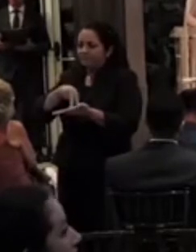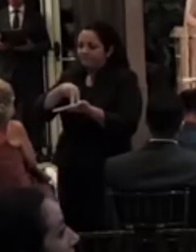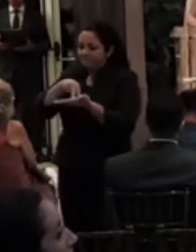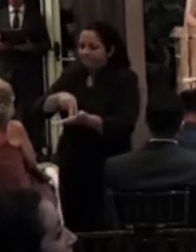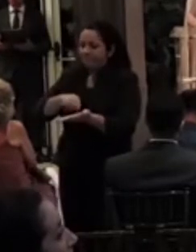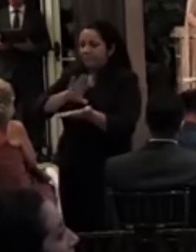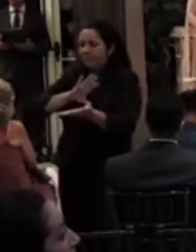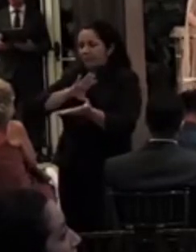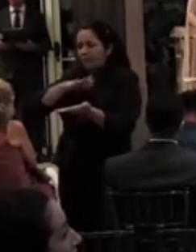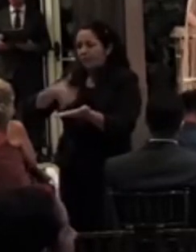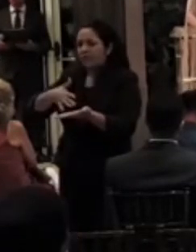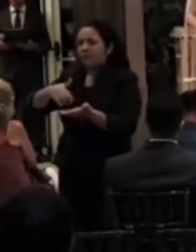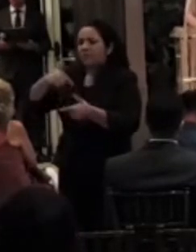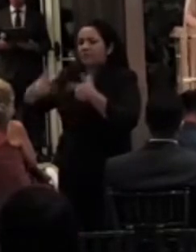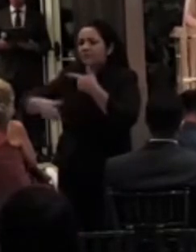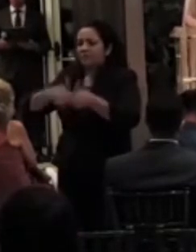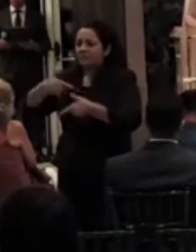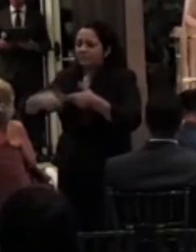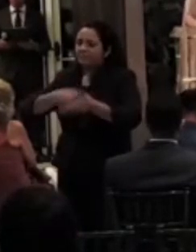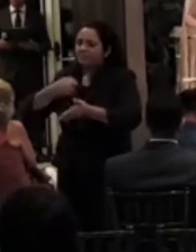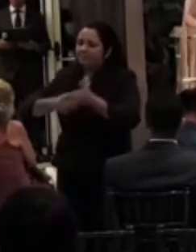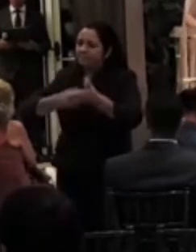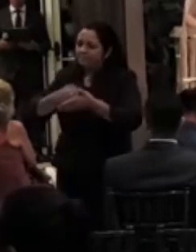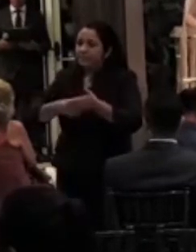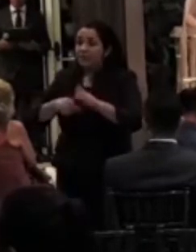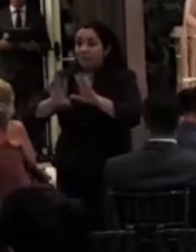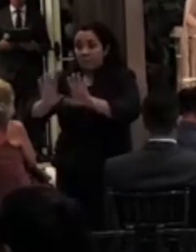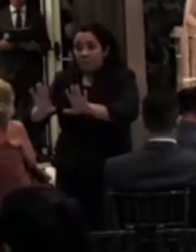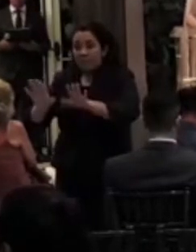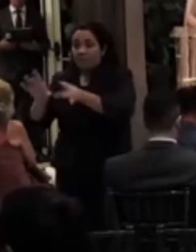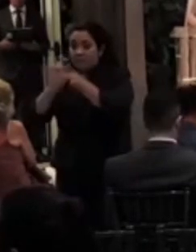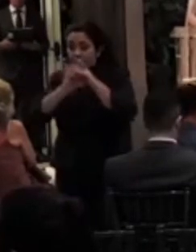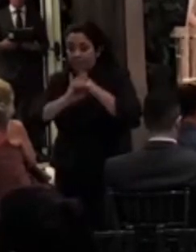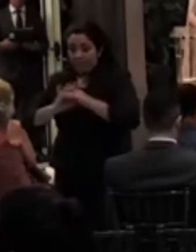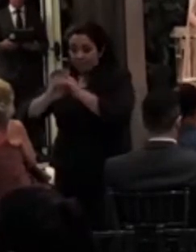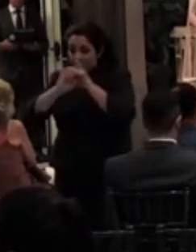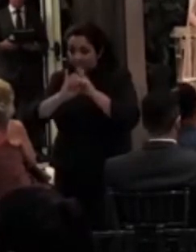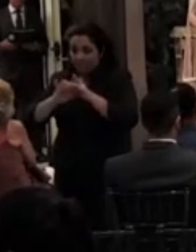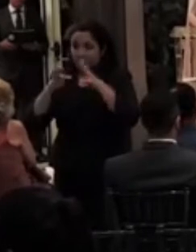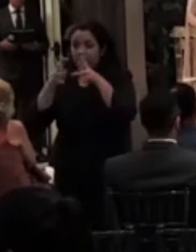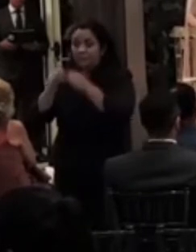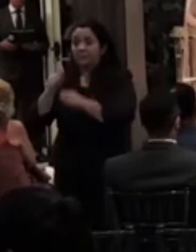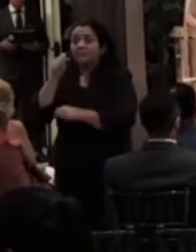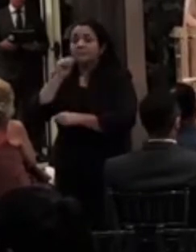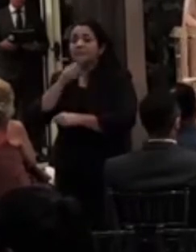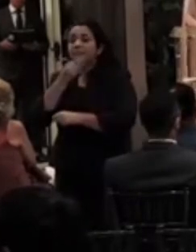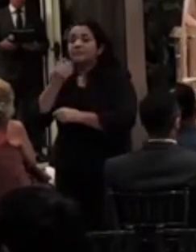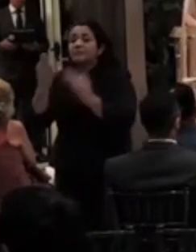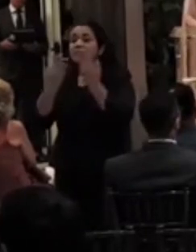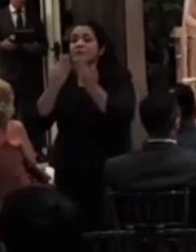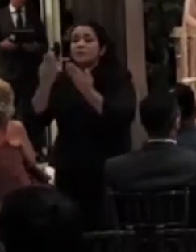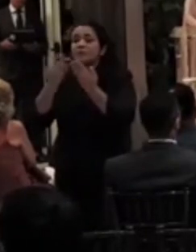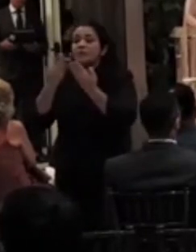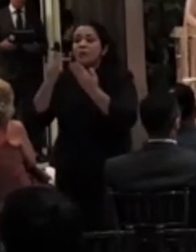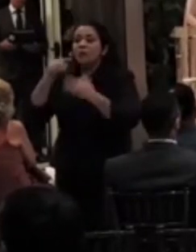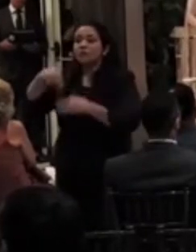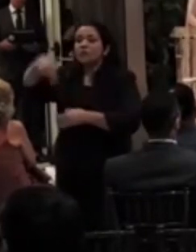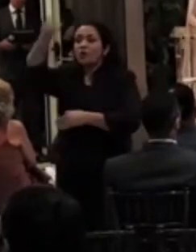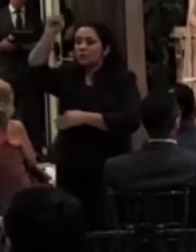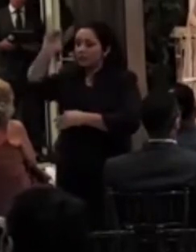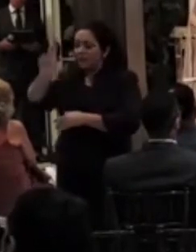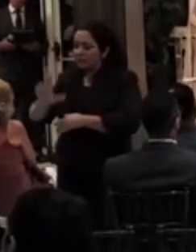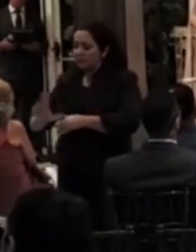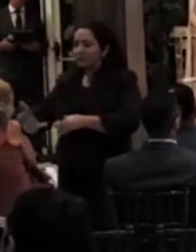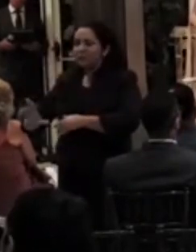plural, mas, acima de tudo, que é unida. As psicólogas e os psicólogos de norte a sul do país deram